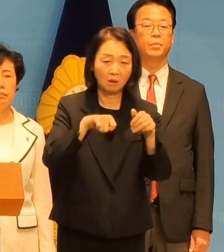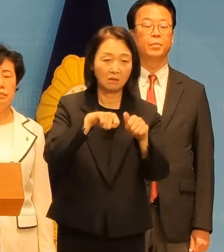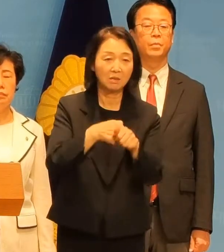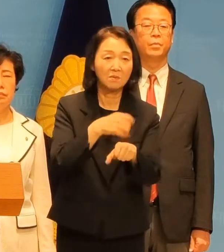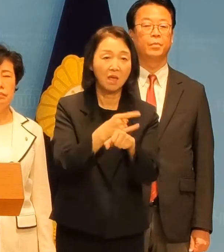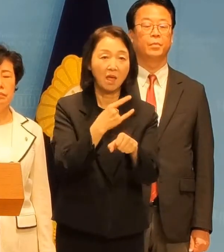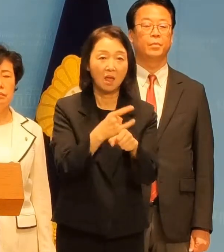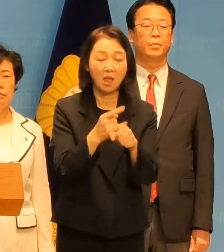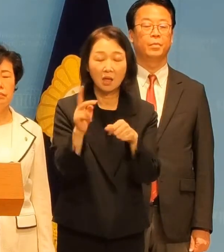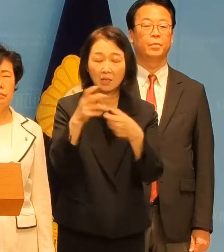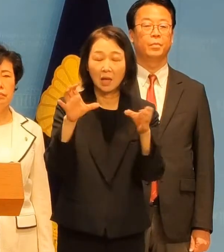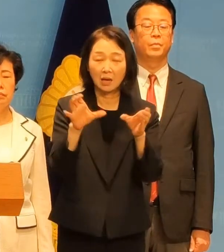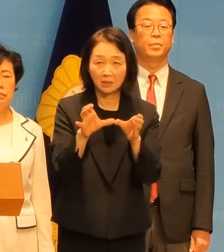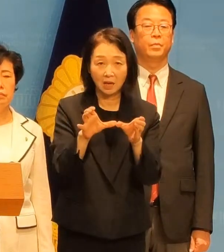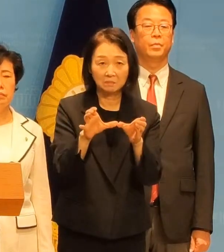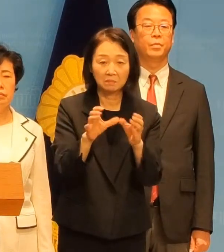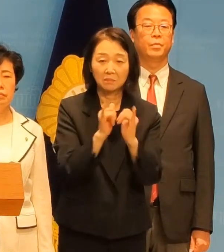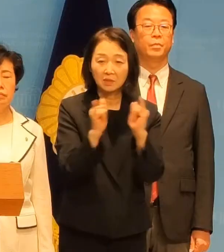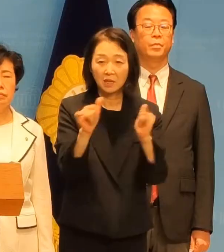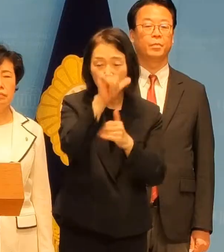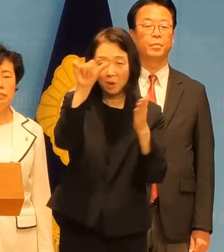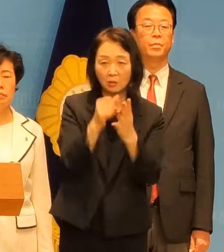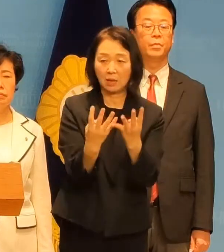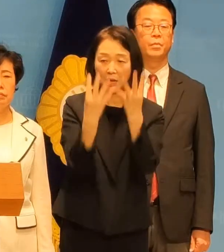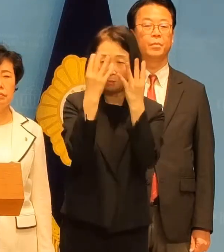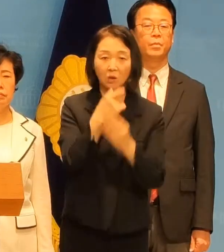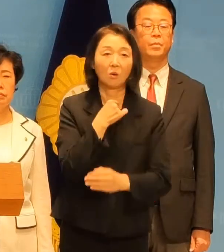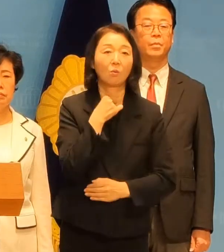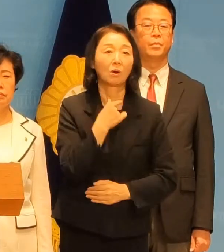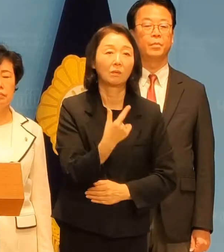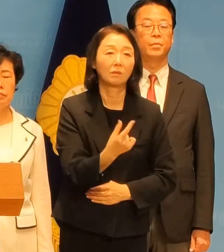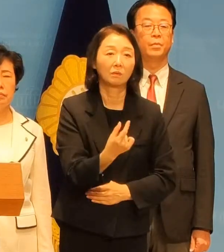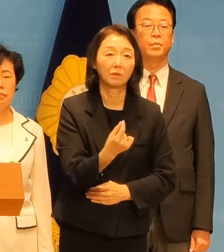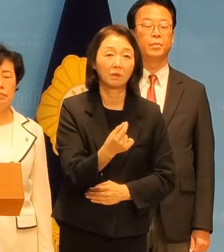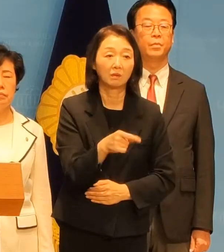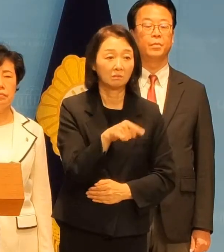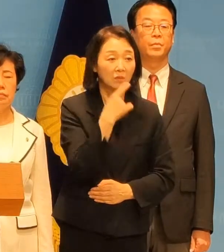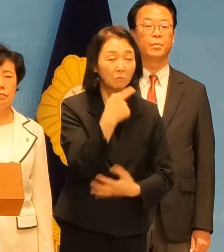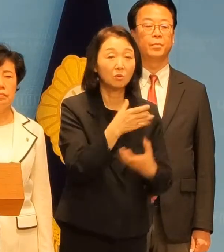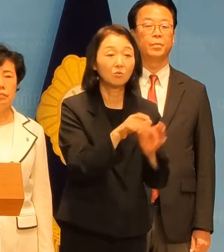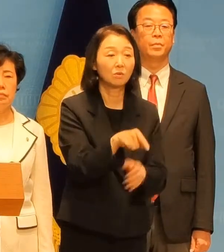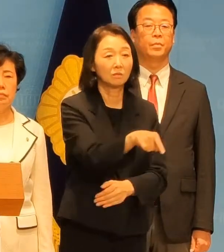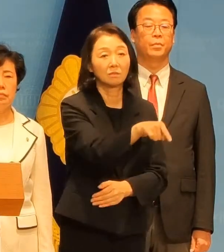인사를 평생 감옥에 가두려고 하는데, 지들은